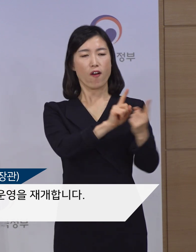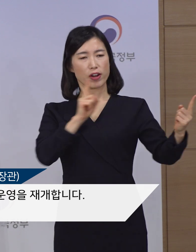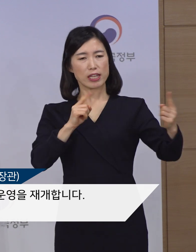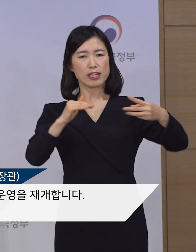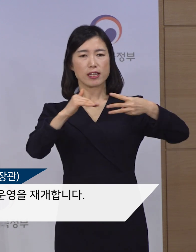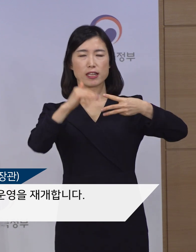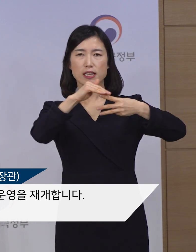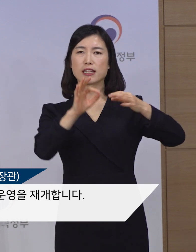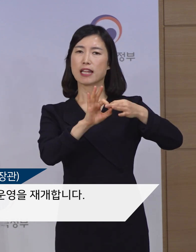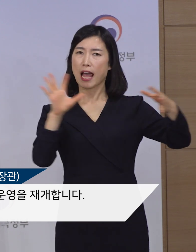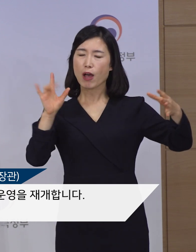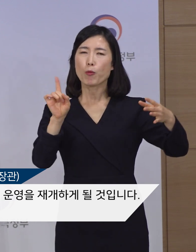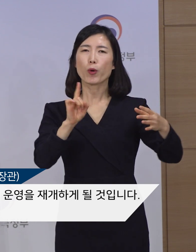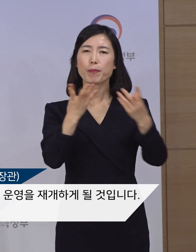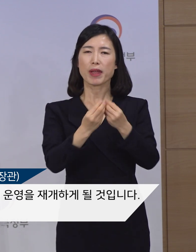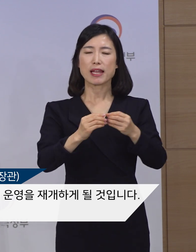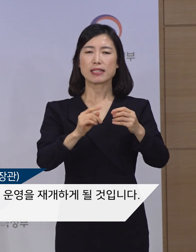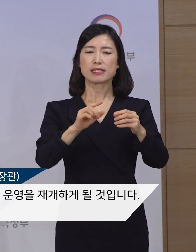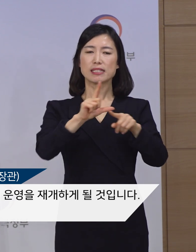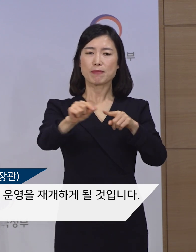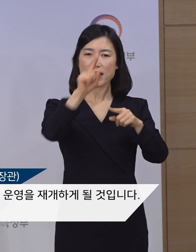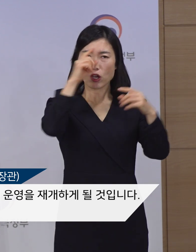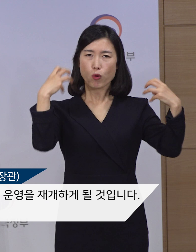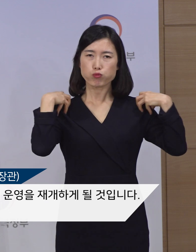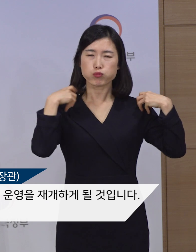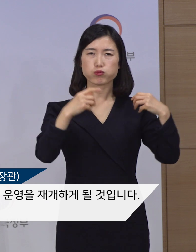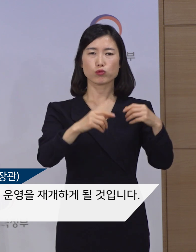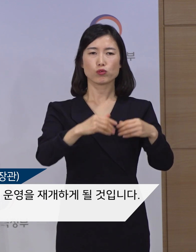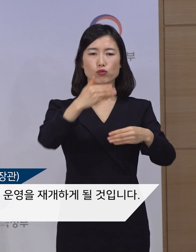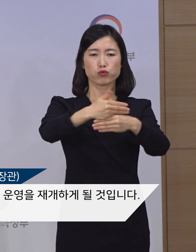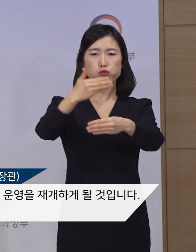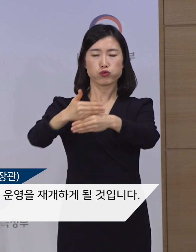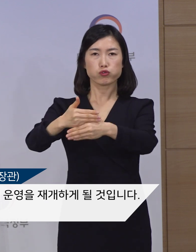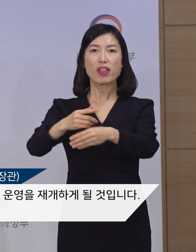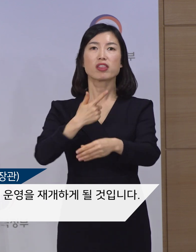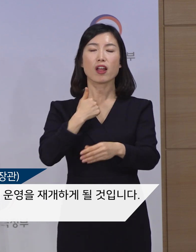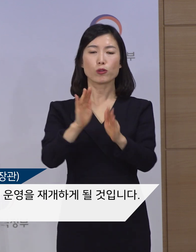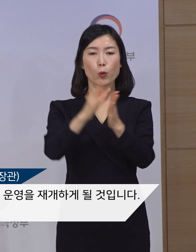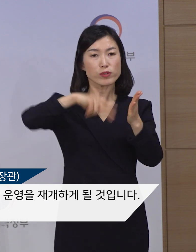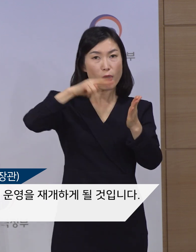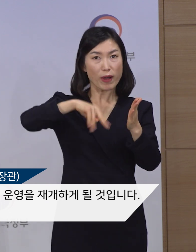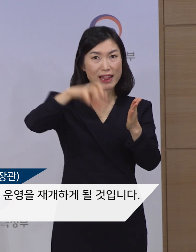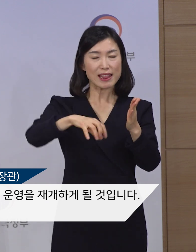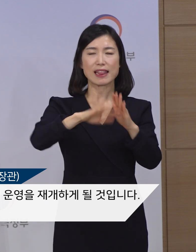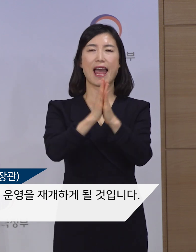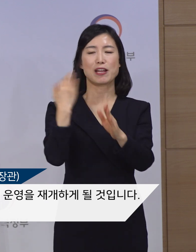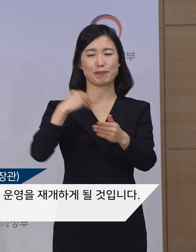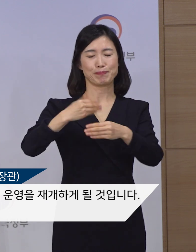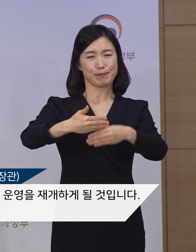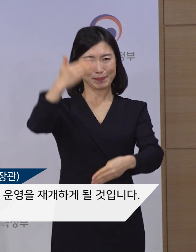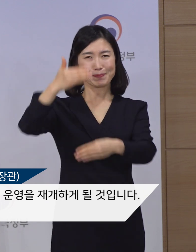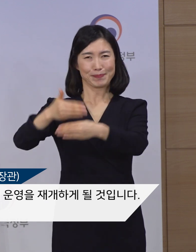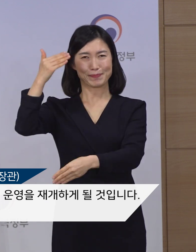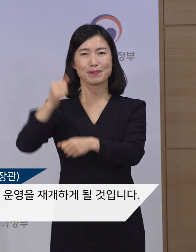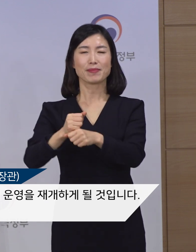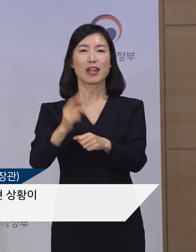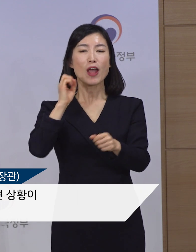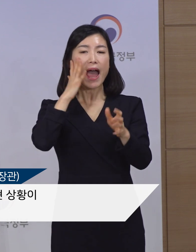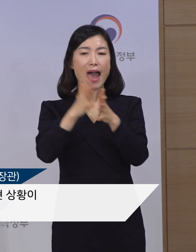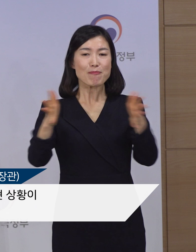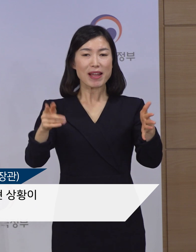도서관 등도 운영을 재개합니다. 공동주택단지 내 시설들도 방역수칙을 준수하며 운영을 재개하게 될